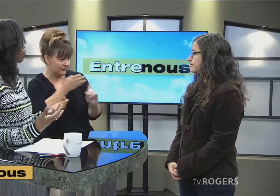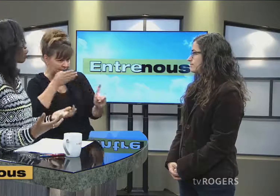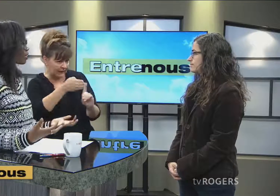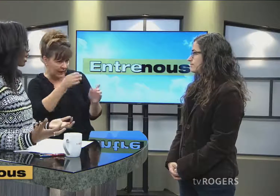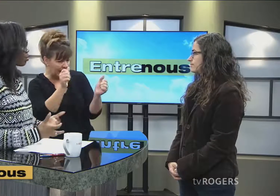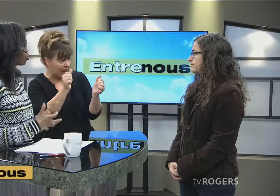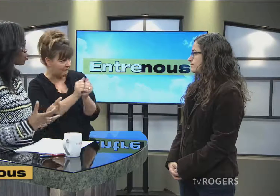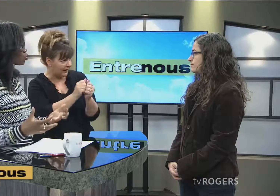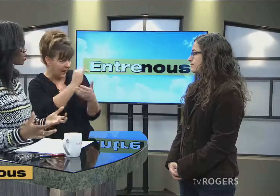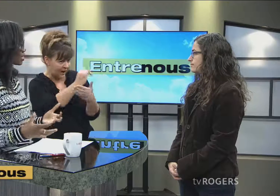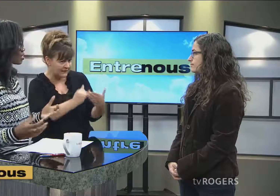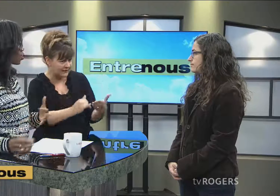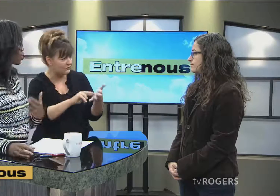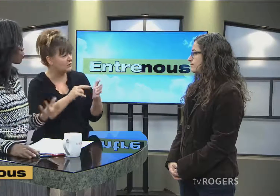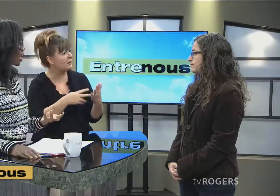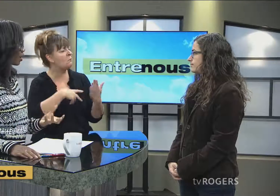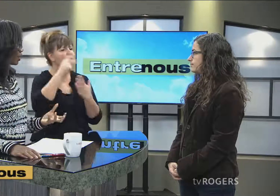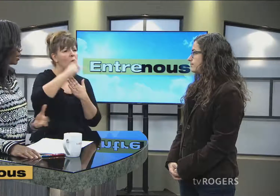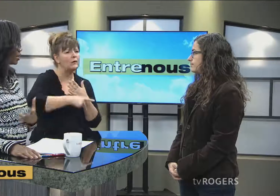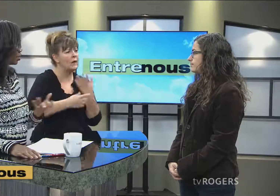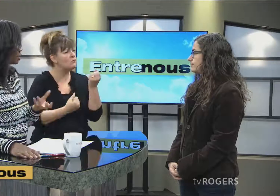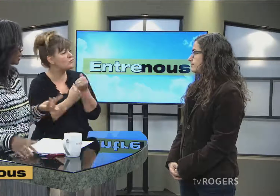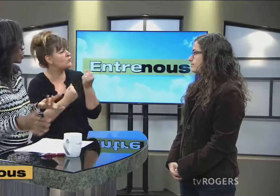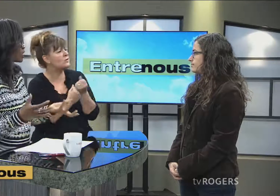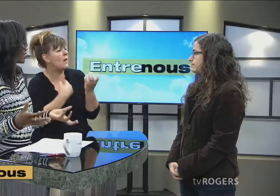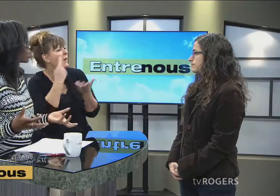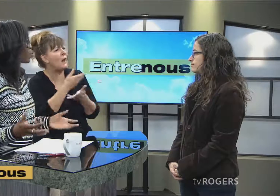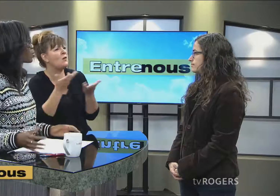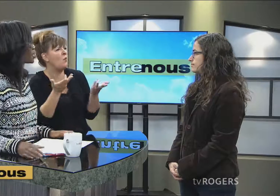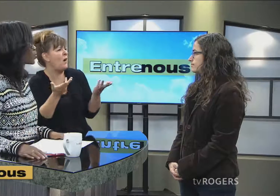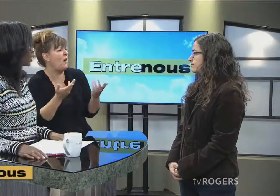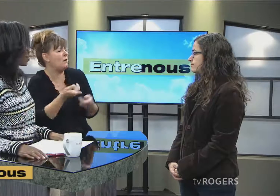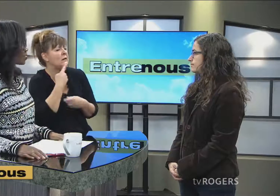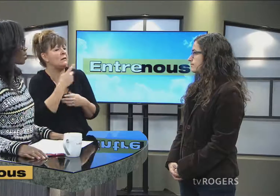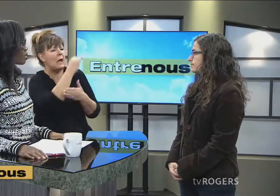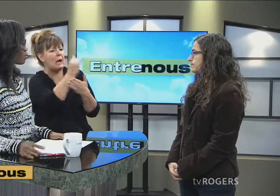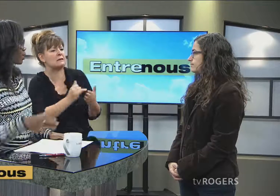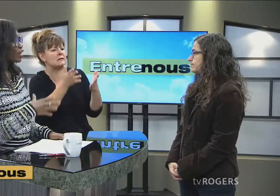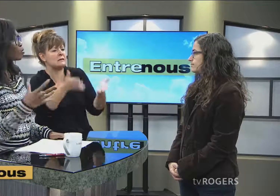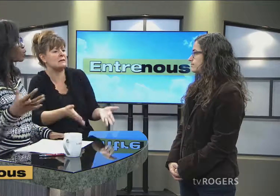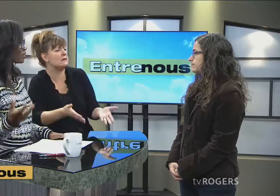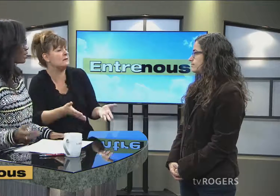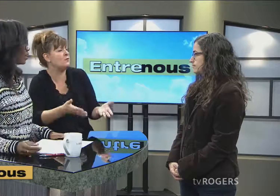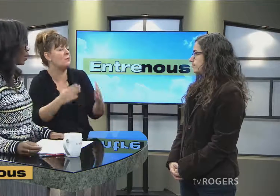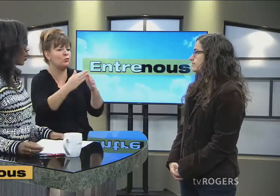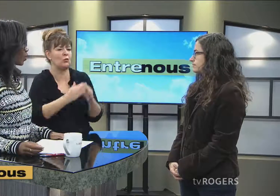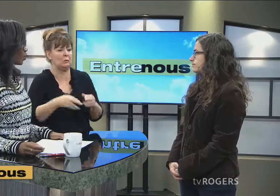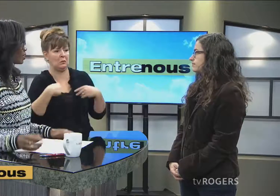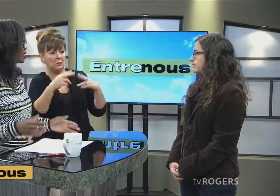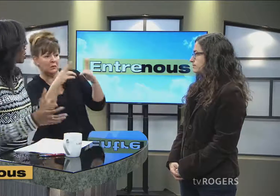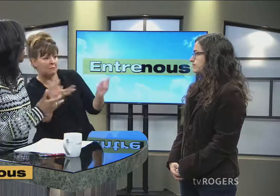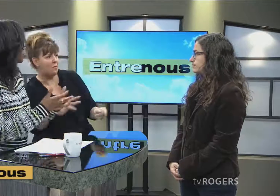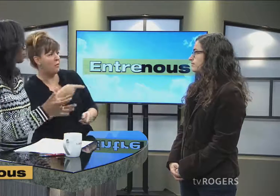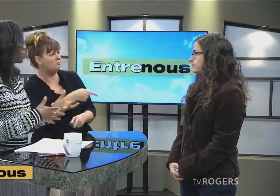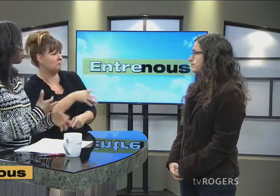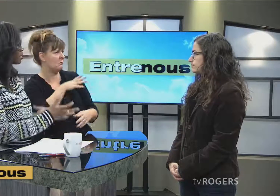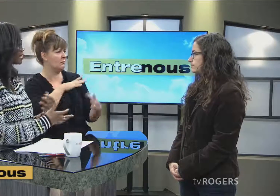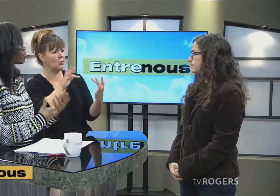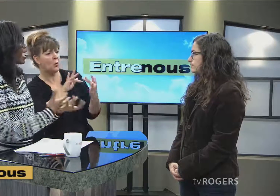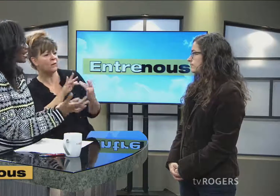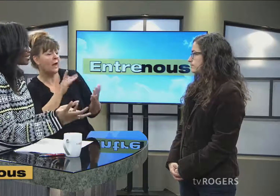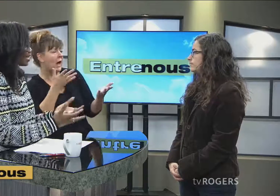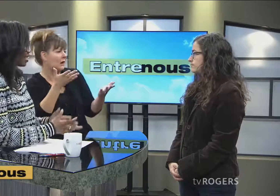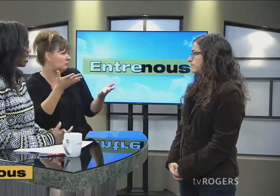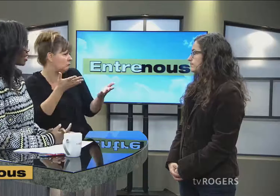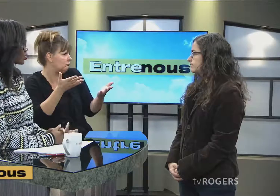de programmes ou de soutien qui sont offerts et quel genre d'artistes qu'on peut découvrir, finalement, pour la communauté? Qui n'a peut-être pas